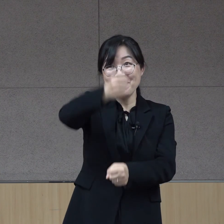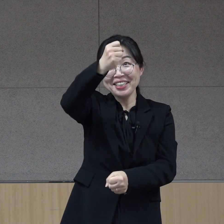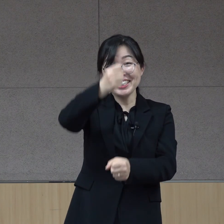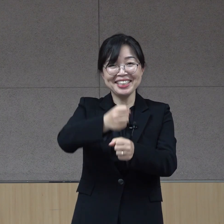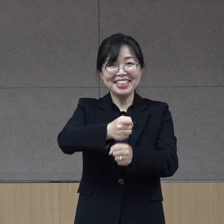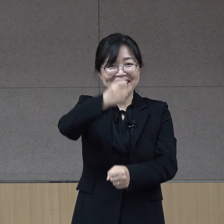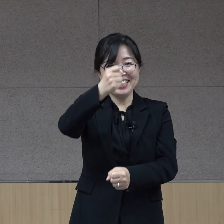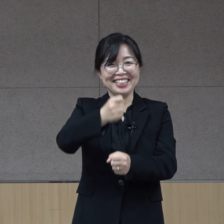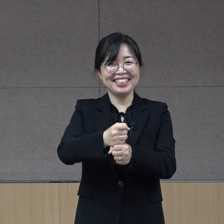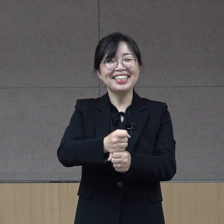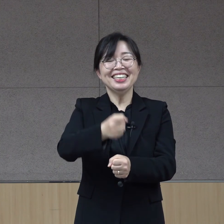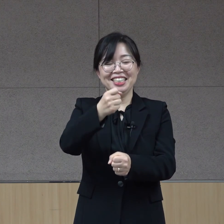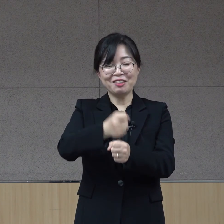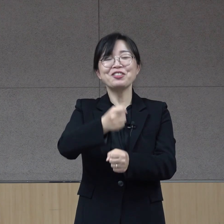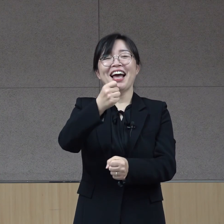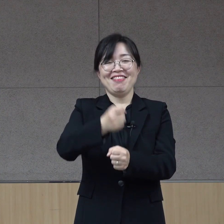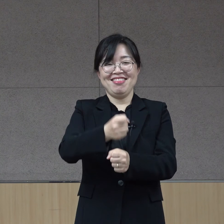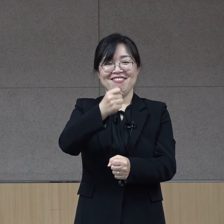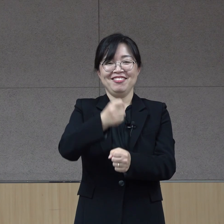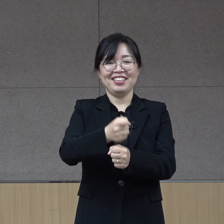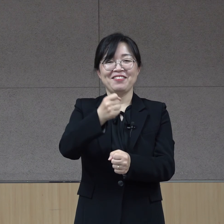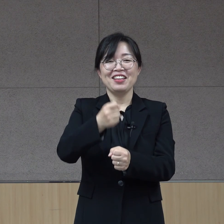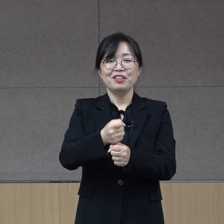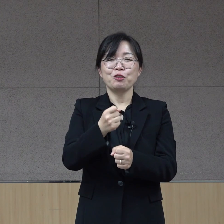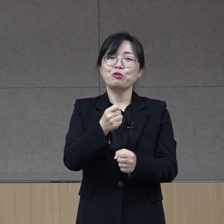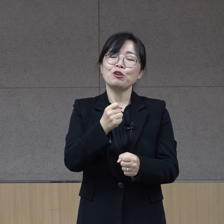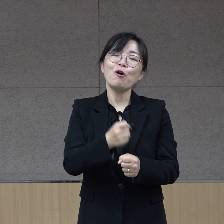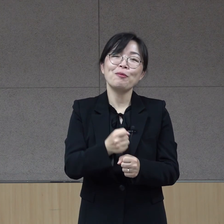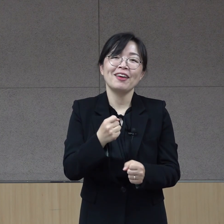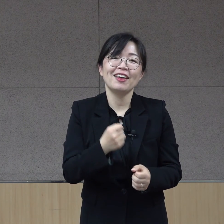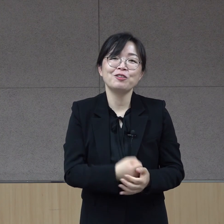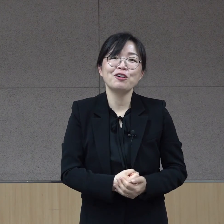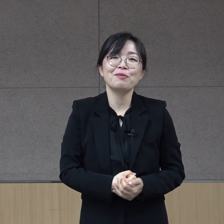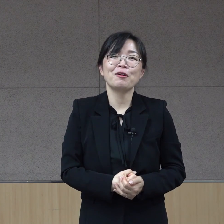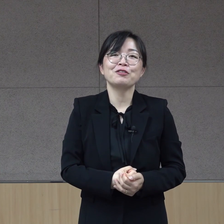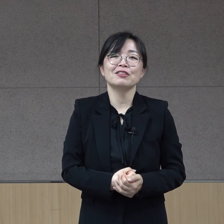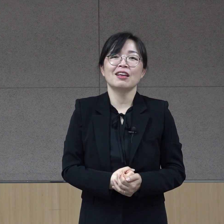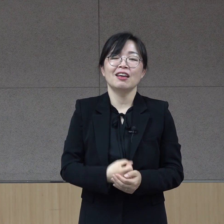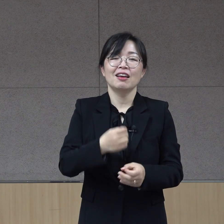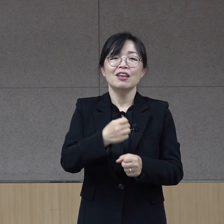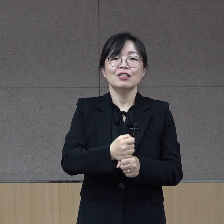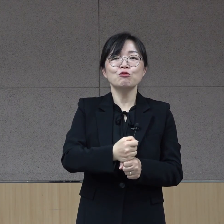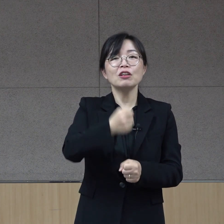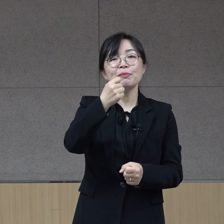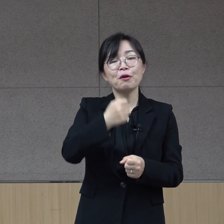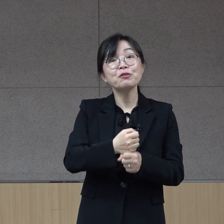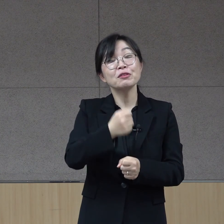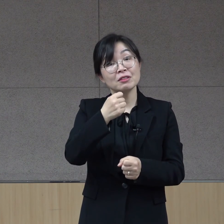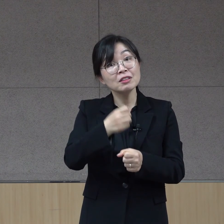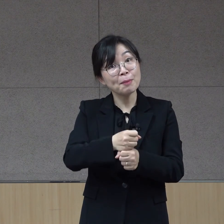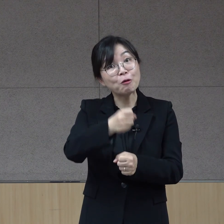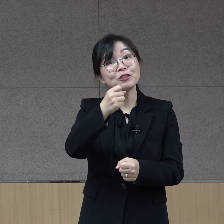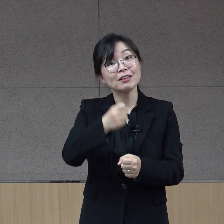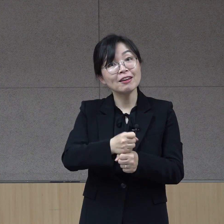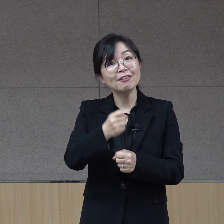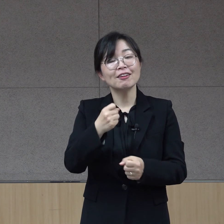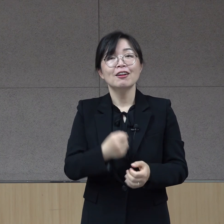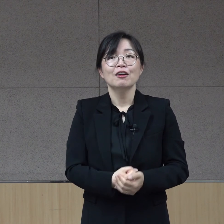피는 그래서 우산. 저도 처음에 수화를 배웠을 때 이 우산을 이렇게 배우잖아요.